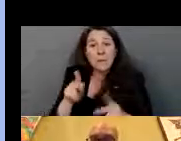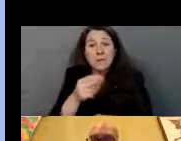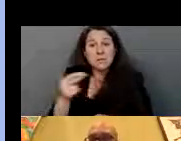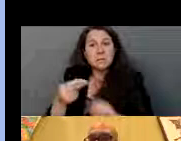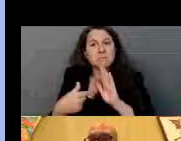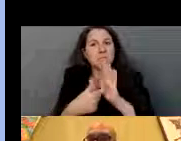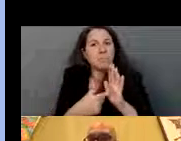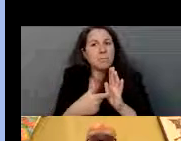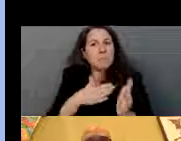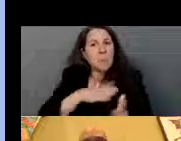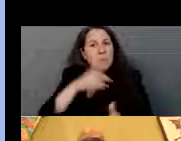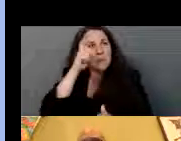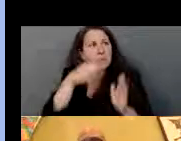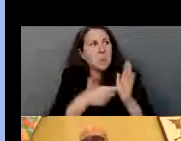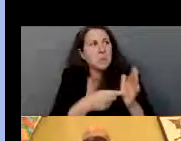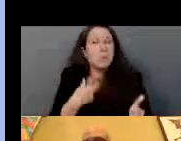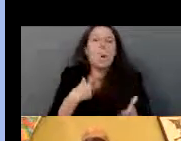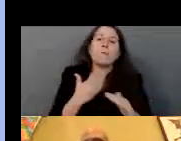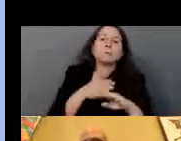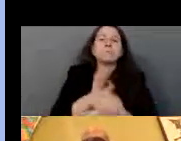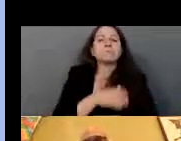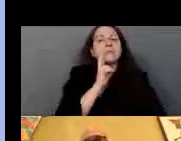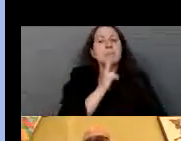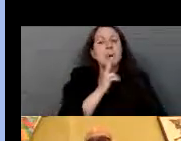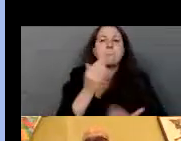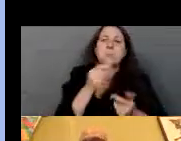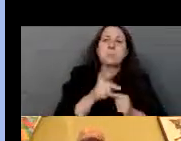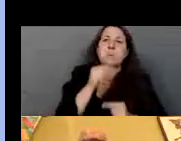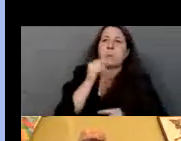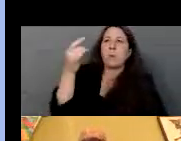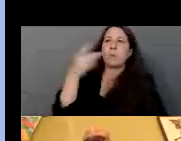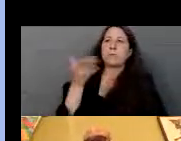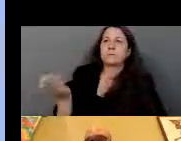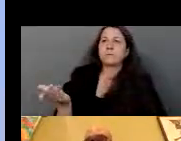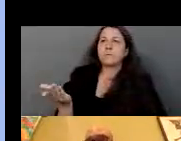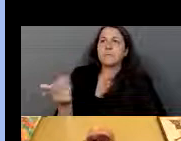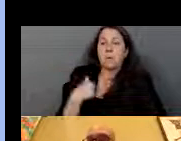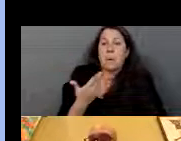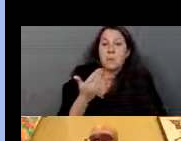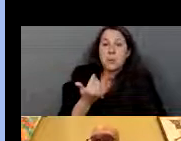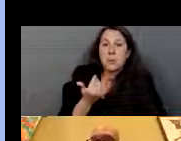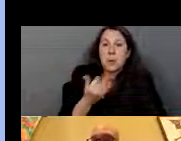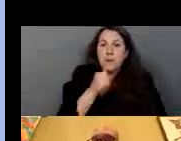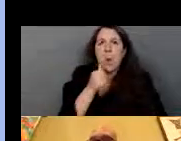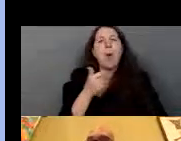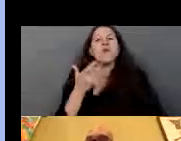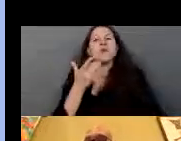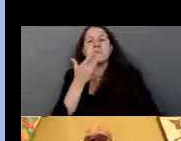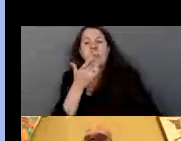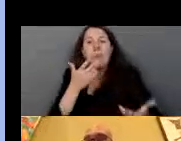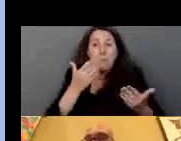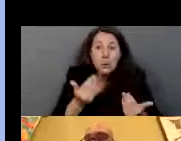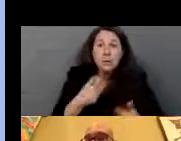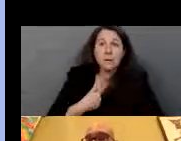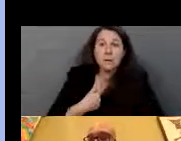leurs expériences, qui disent « J'étais dans un restaurant, j'ai besoin d'une paille, on m'a refusé de m'en donner une et on m'a critiqué même